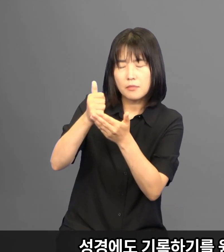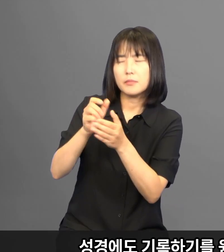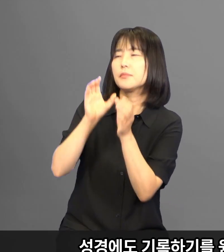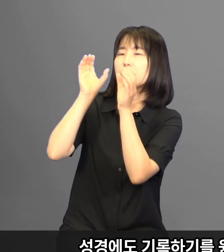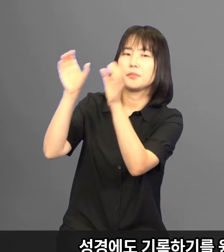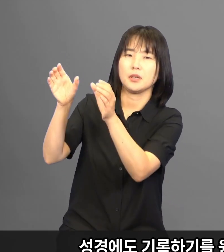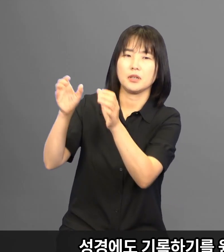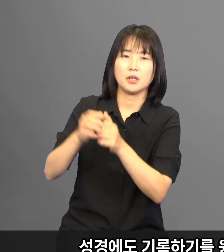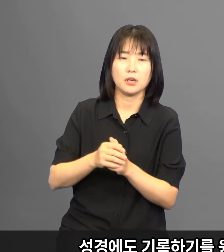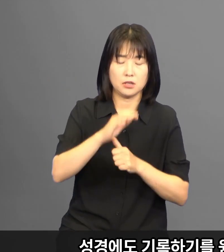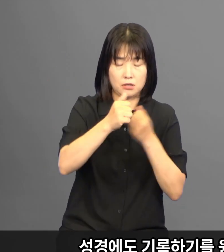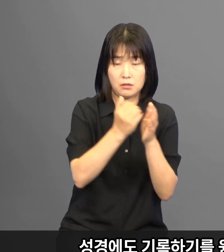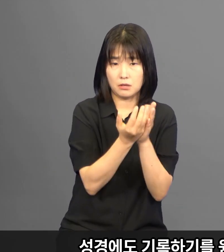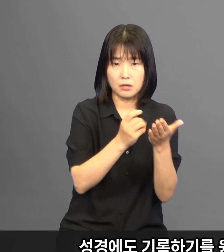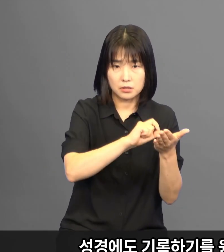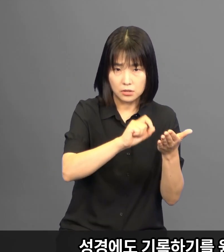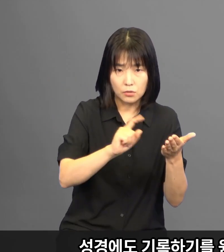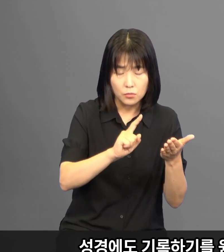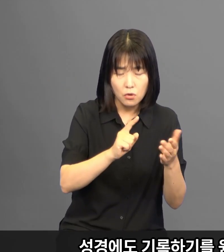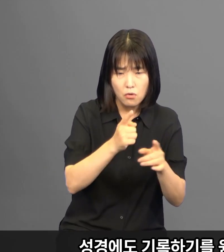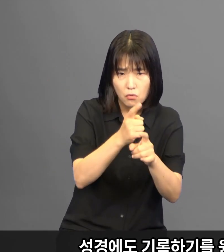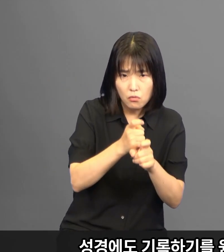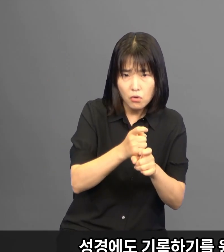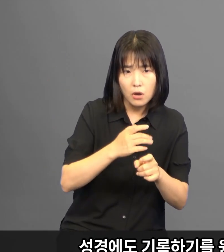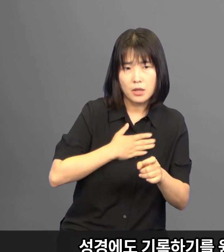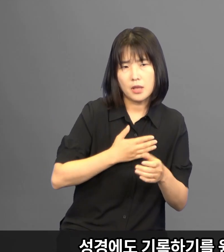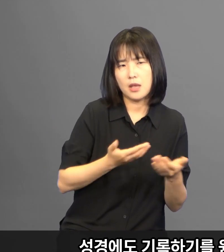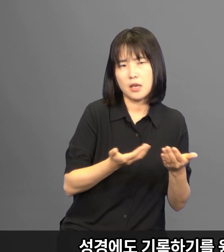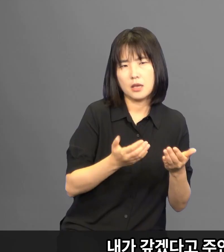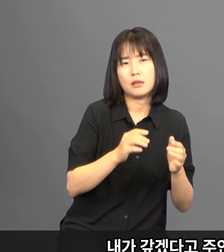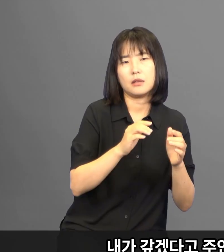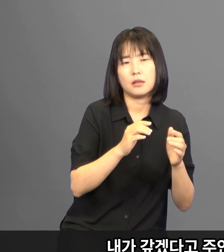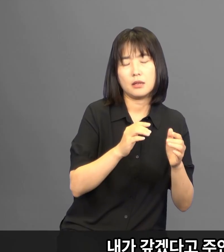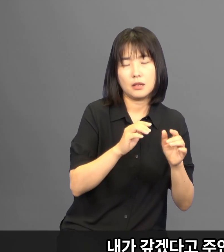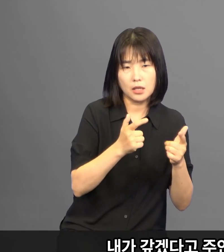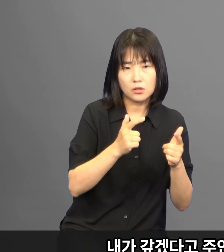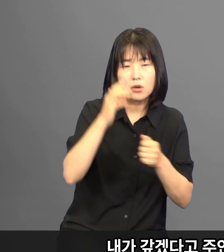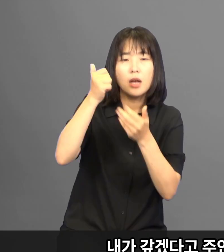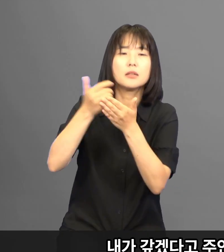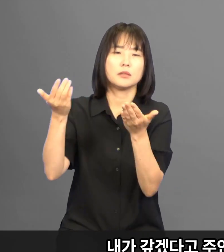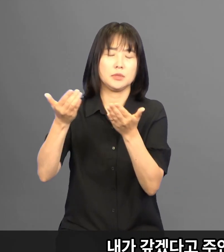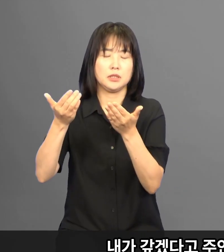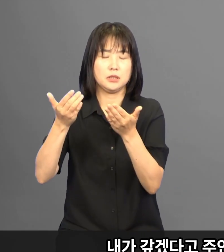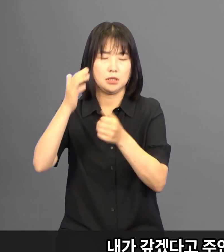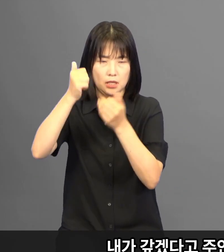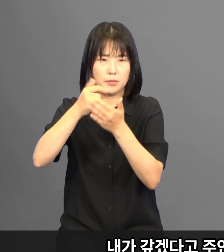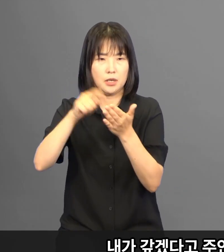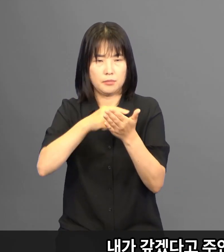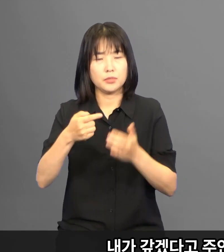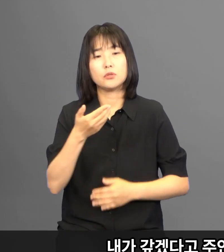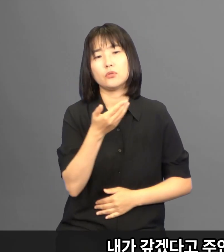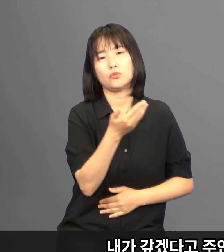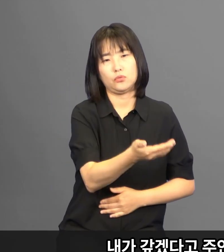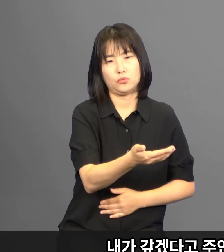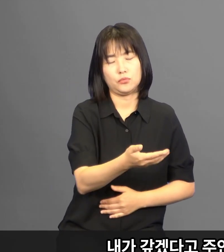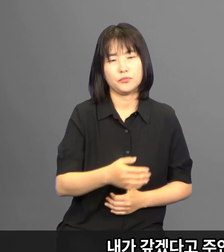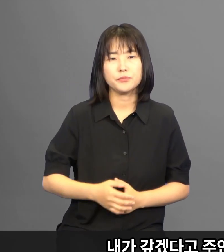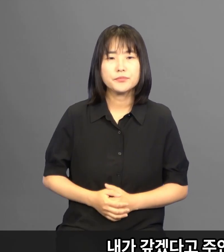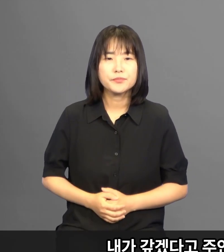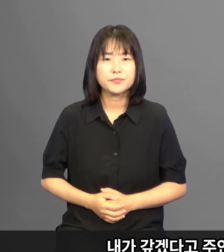맡기십시오. 성경에도 기록하기를 원수 갚는 것은 내가 할 일이니 내가 갚겠다고 주님께서